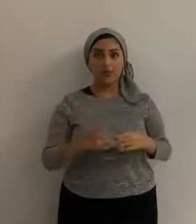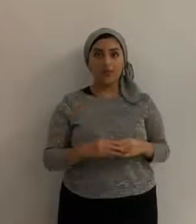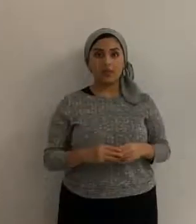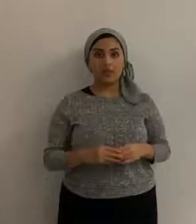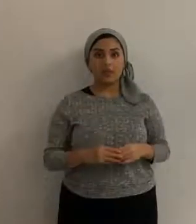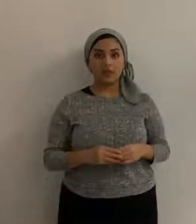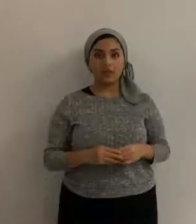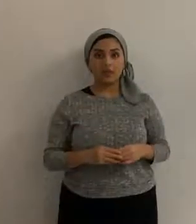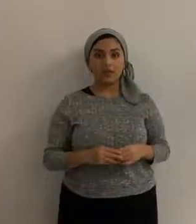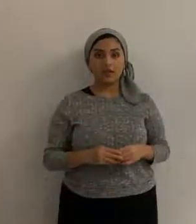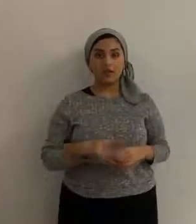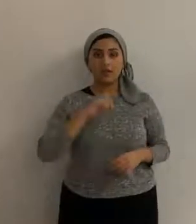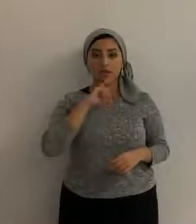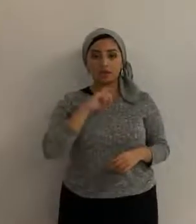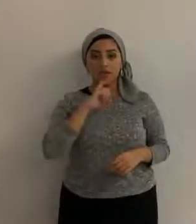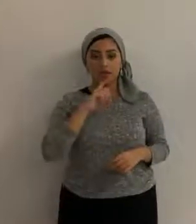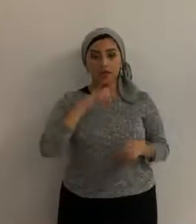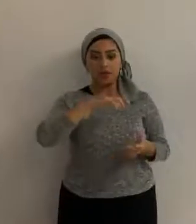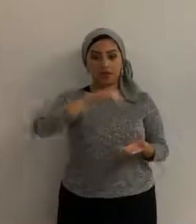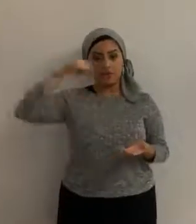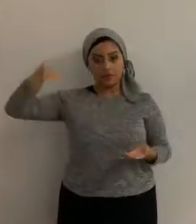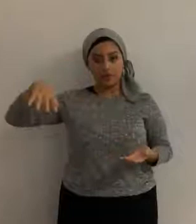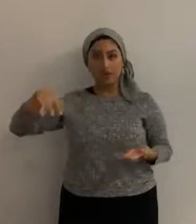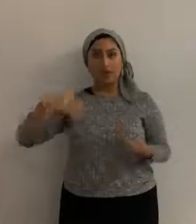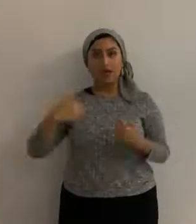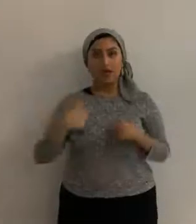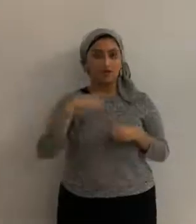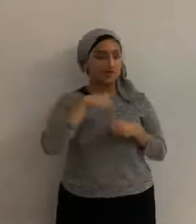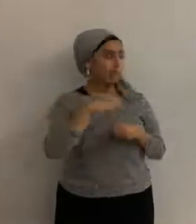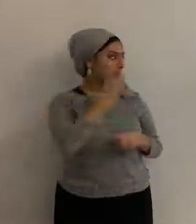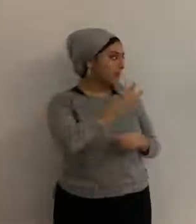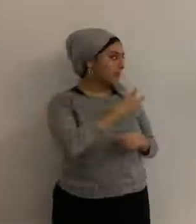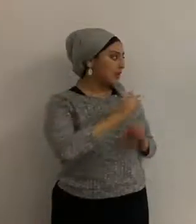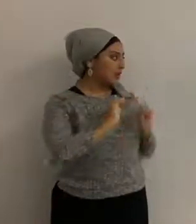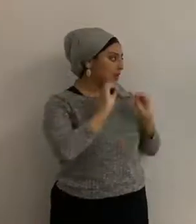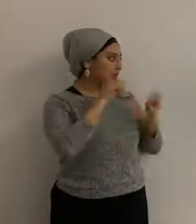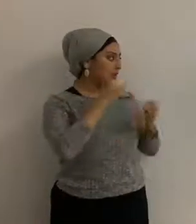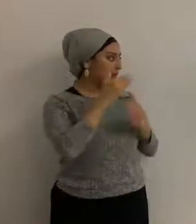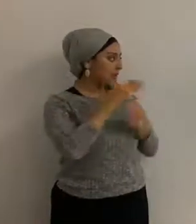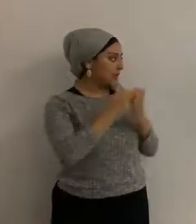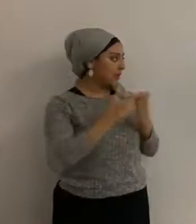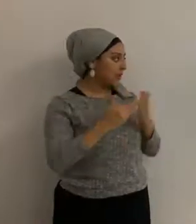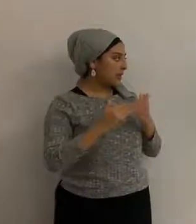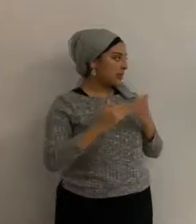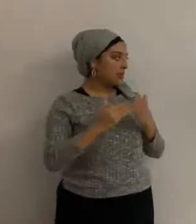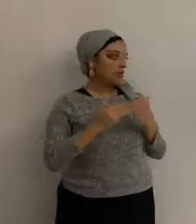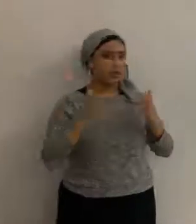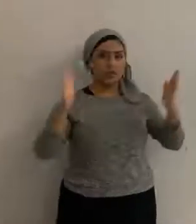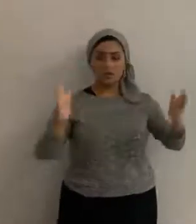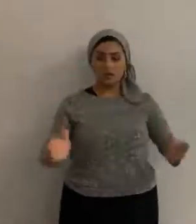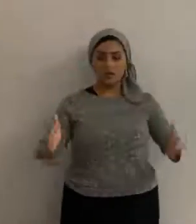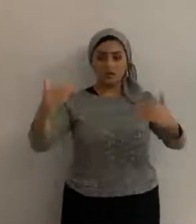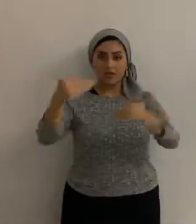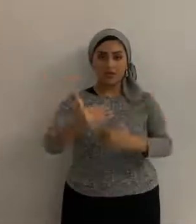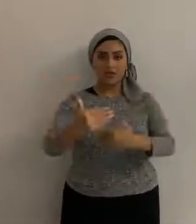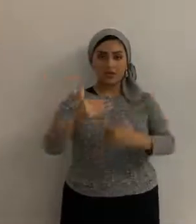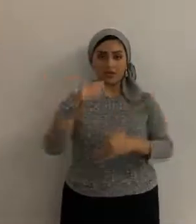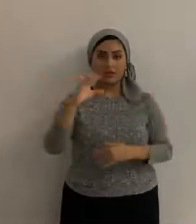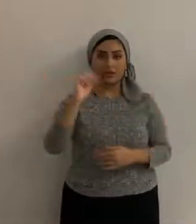desmontable. Y efectivamente tiene aquí, pusieron unos cubos de concreto, aparentemente, ¿verdad? Y los